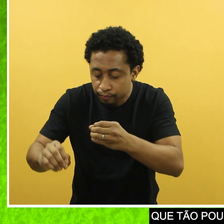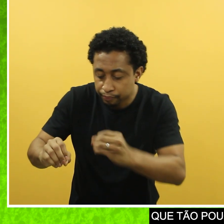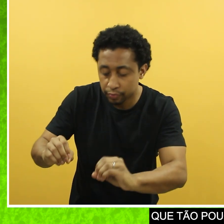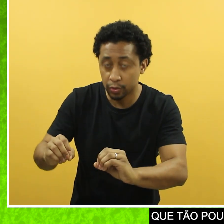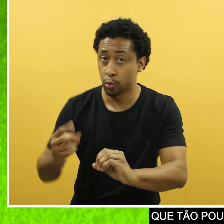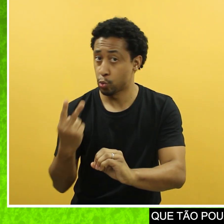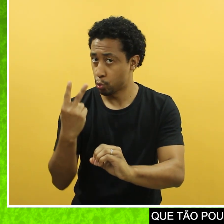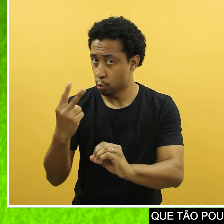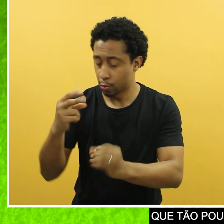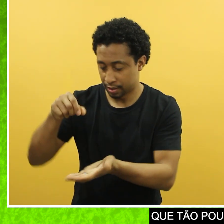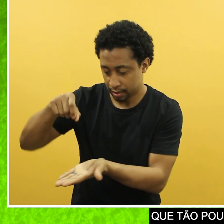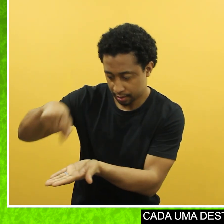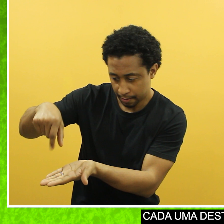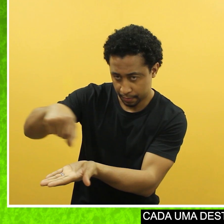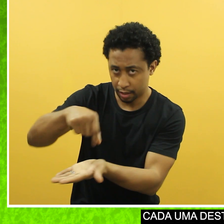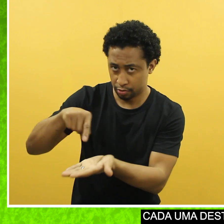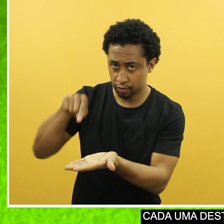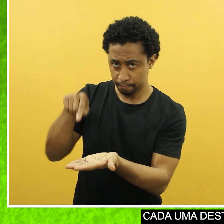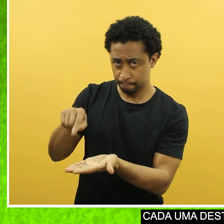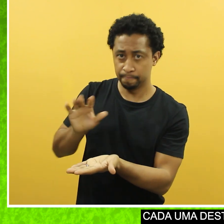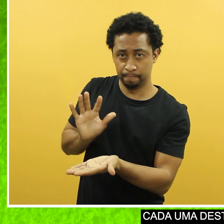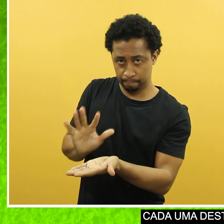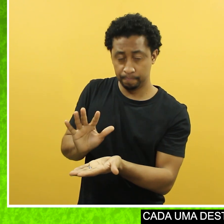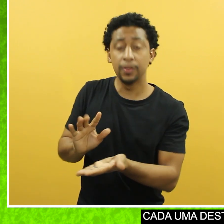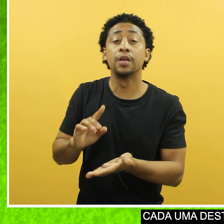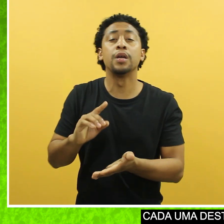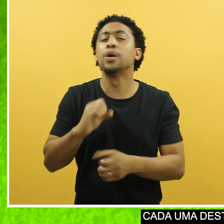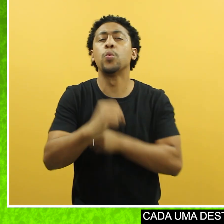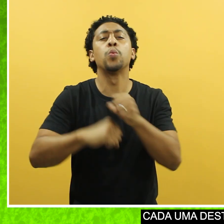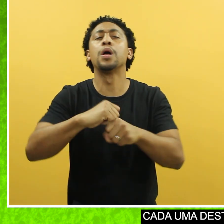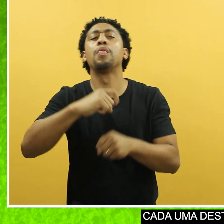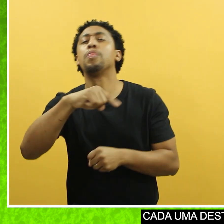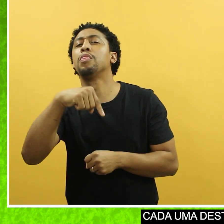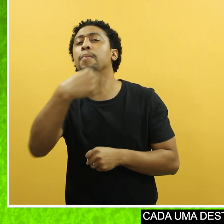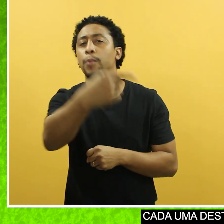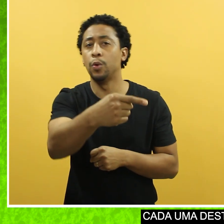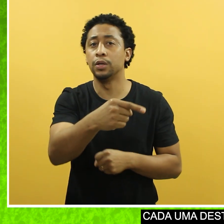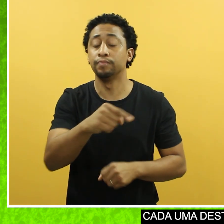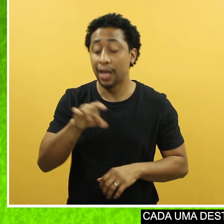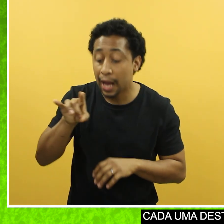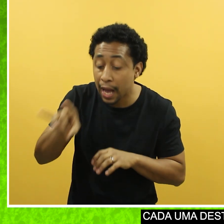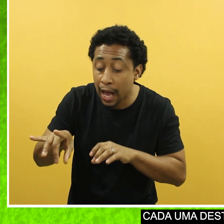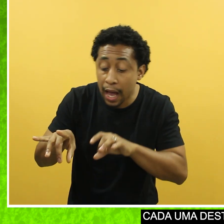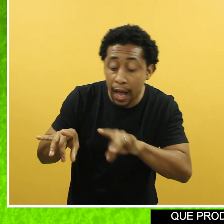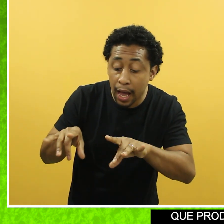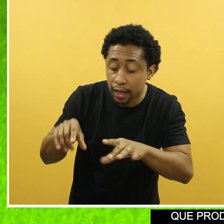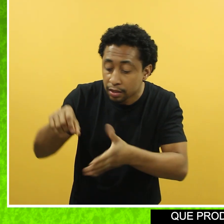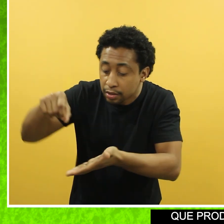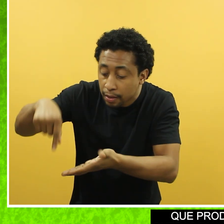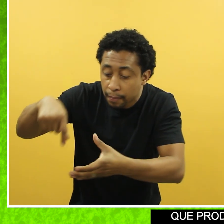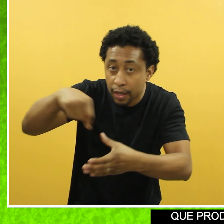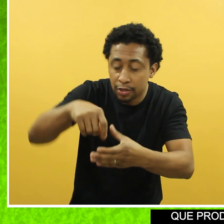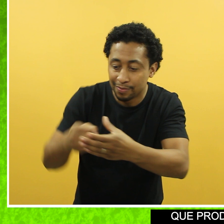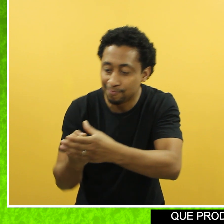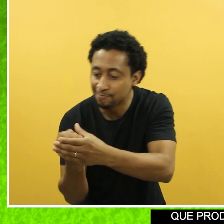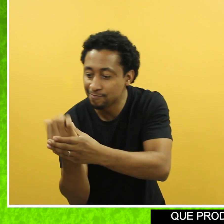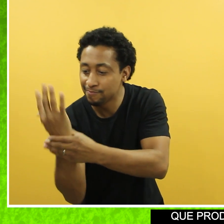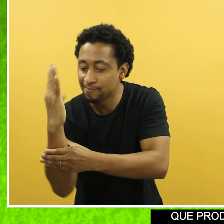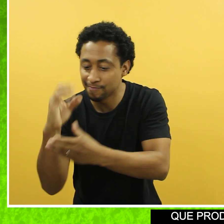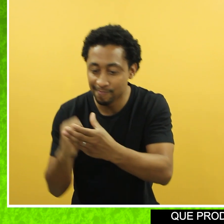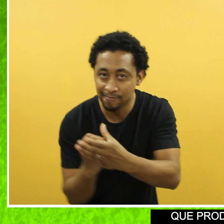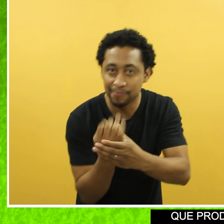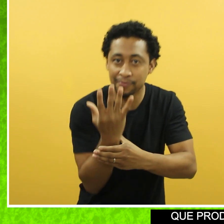produza, e no ano seguinte cada uma destas sementes desse novas plantas que produzissem